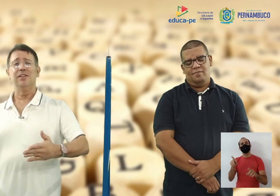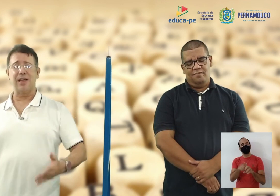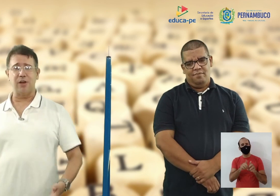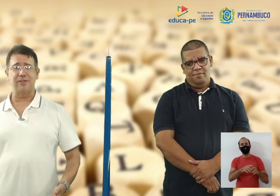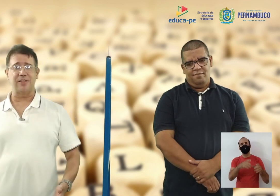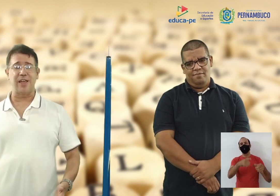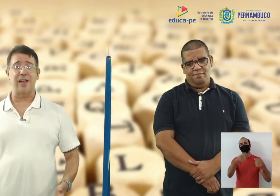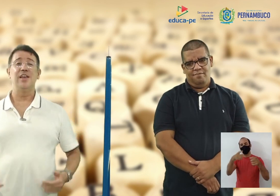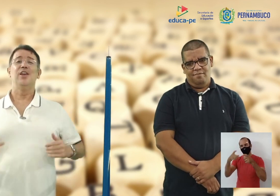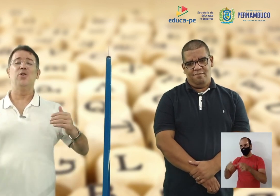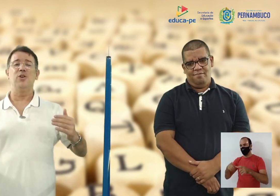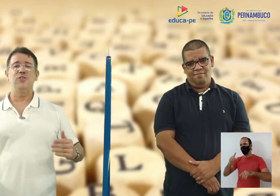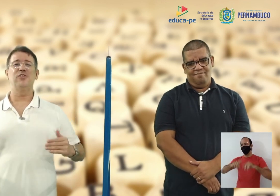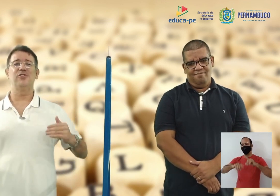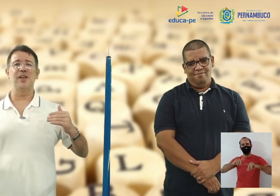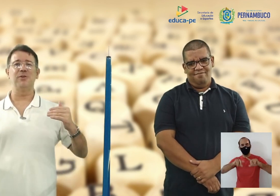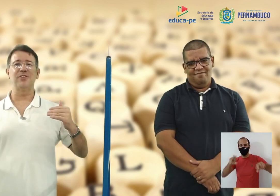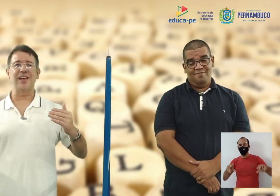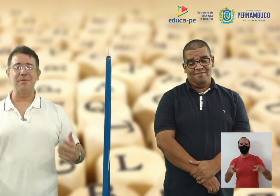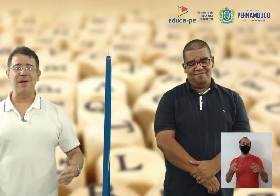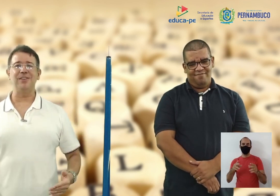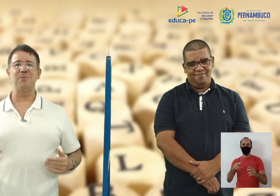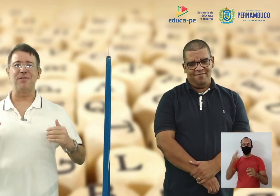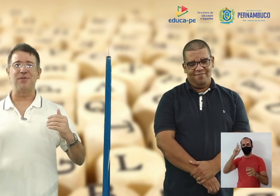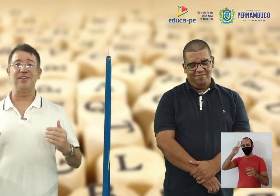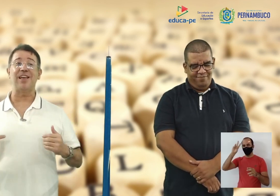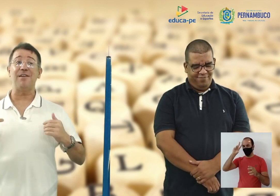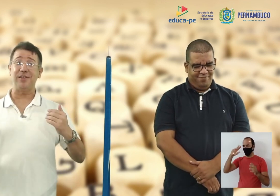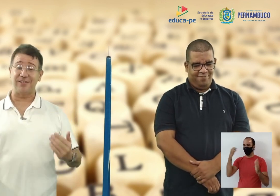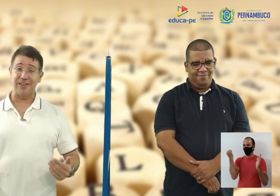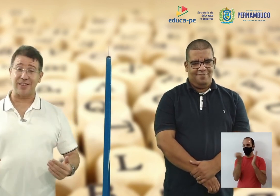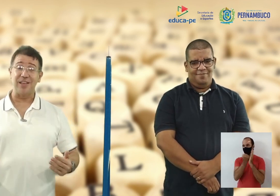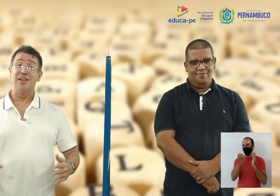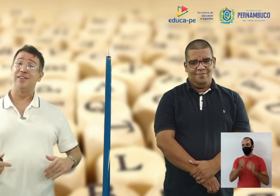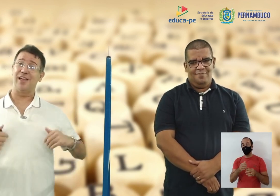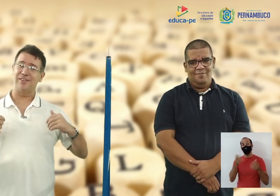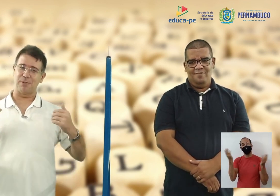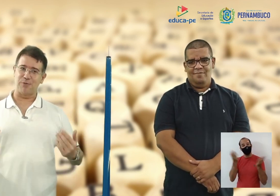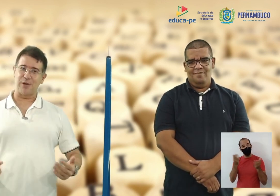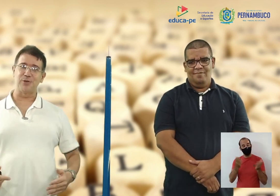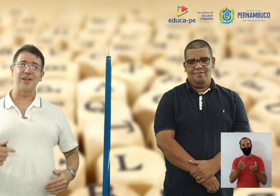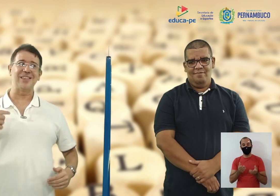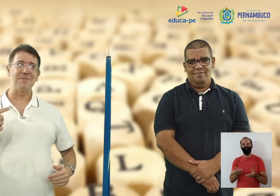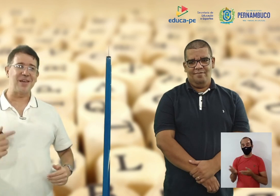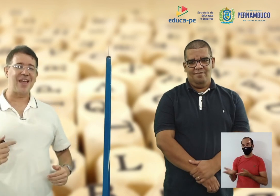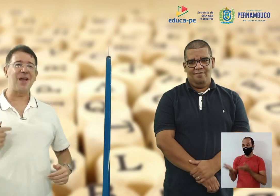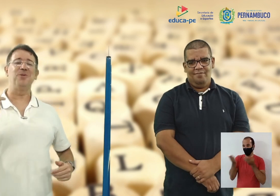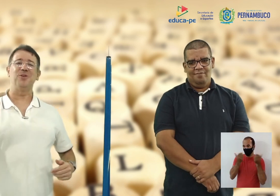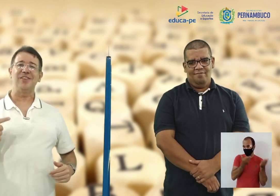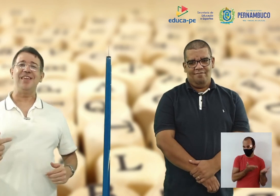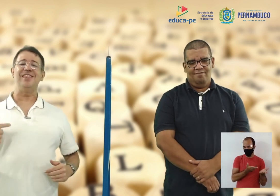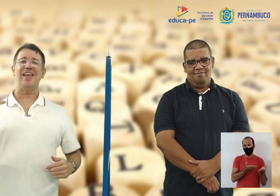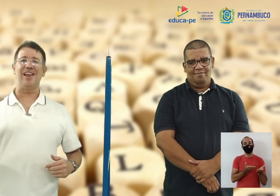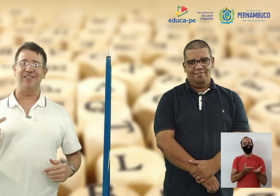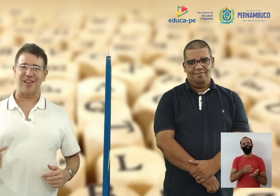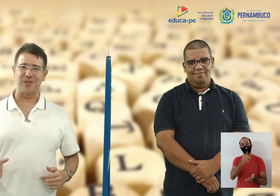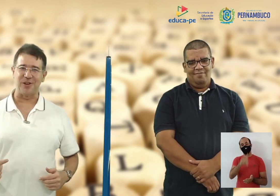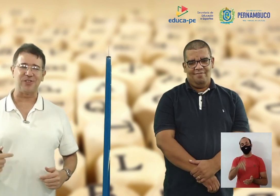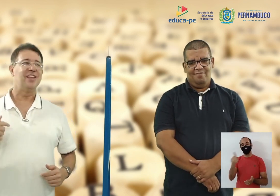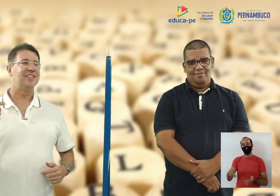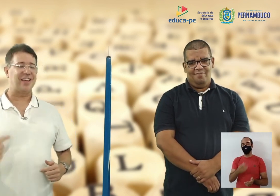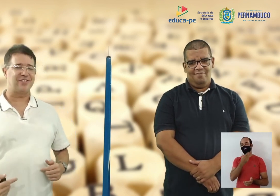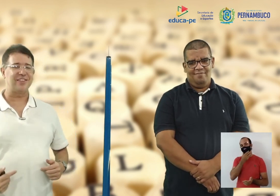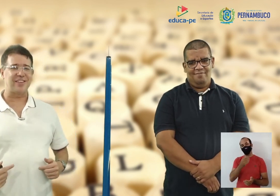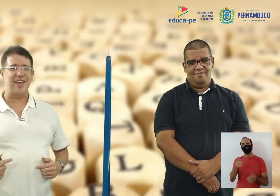imateriais da nossa terra. E hoje nós temos aqui mais uma vez a visita desse professor, que também é um dos